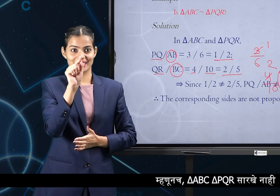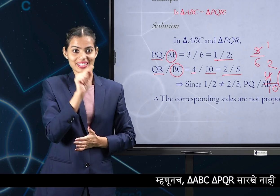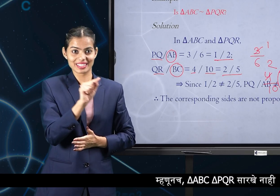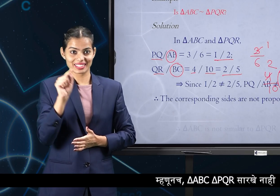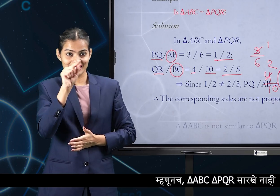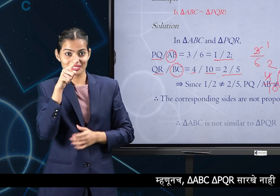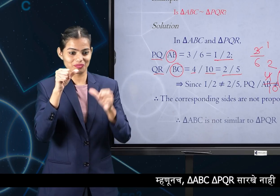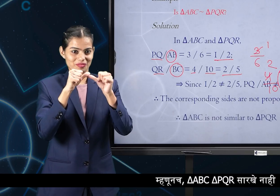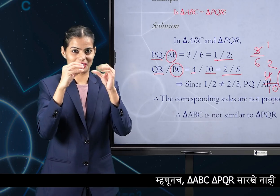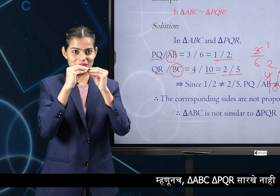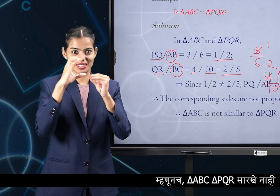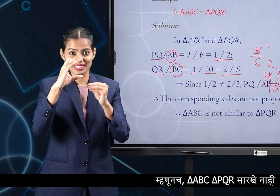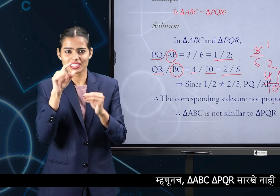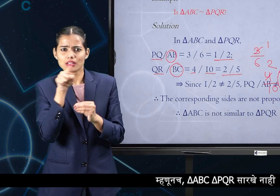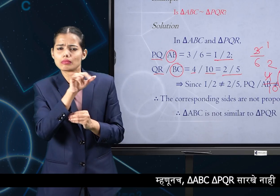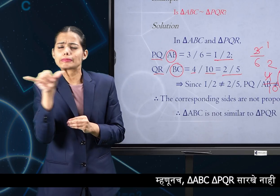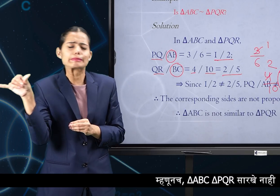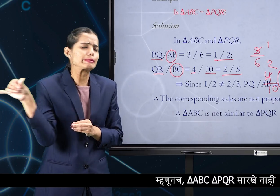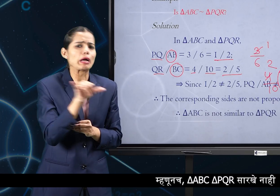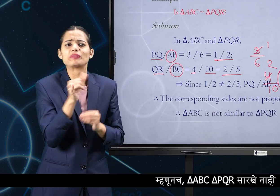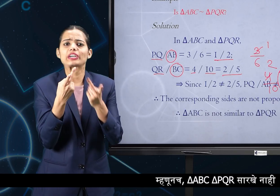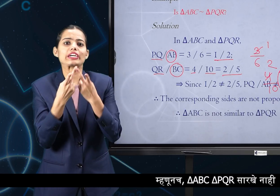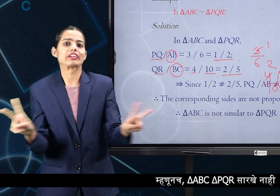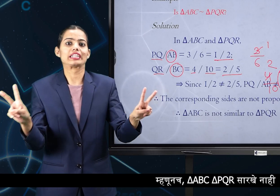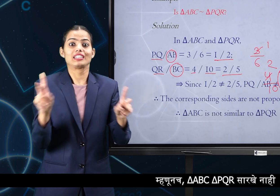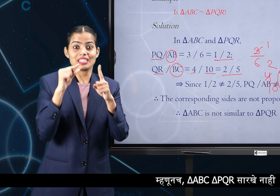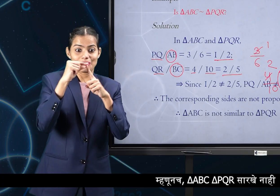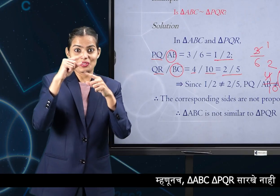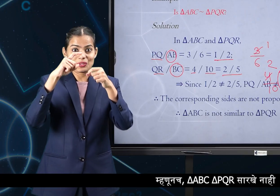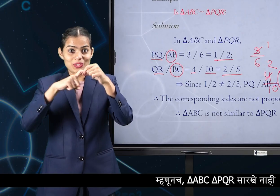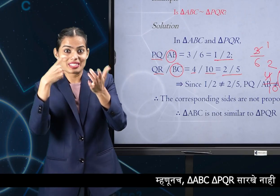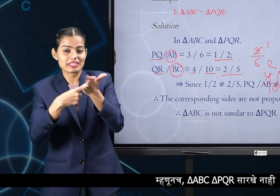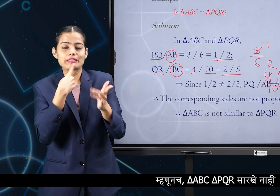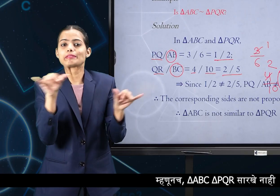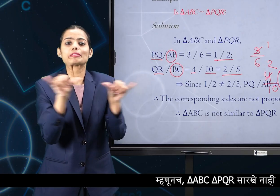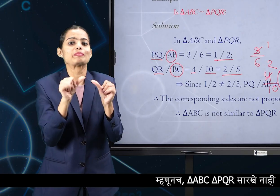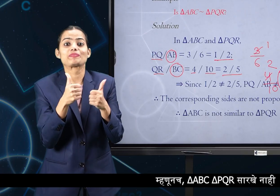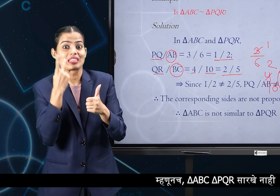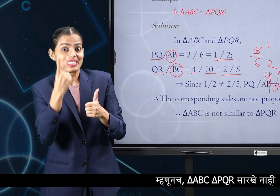म्हणूनच ट्रायंगल ABC ट्रायंगल PQR सारखे नाही.